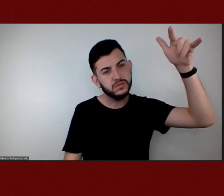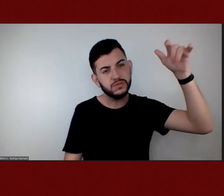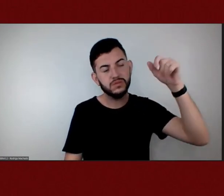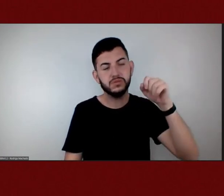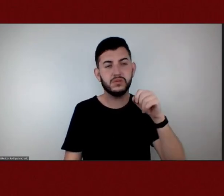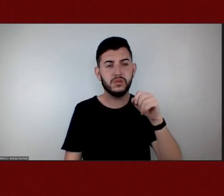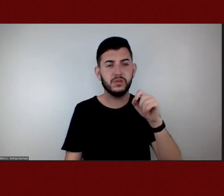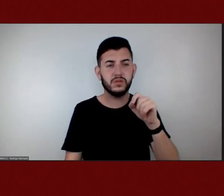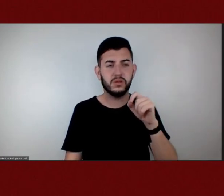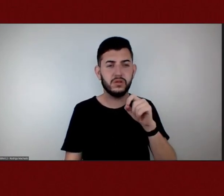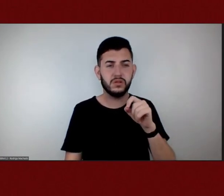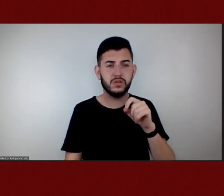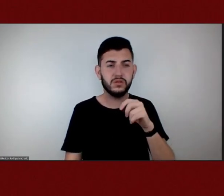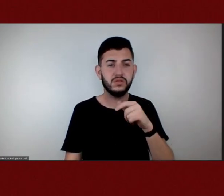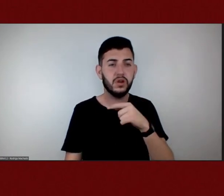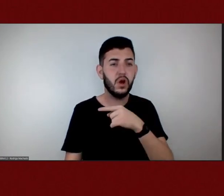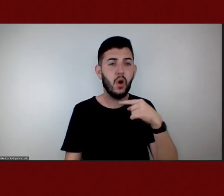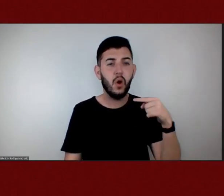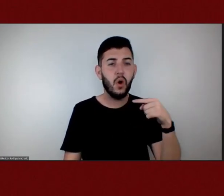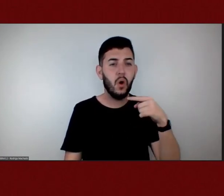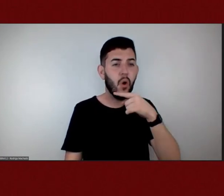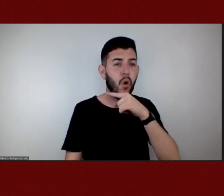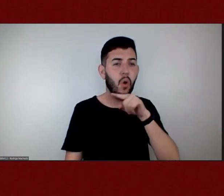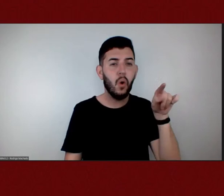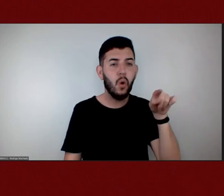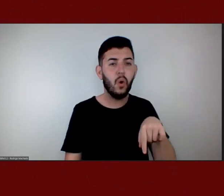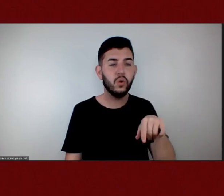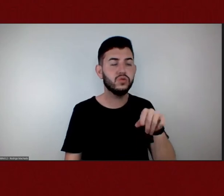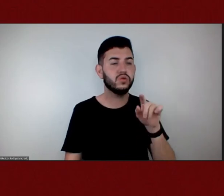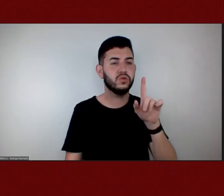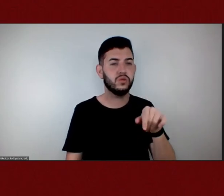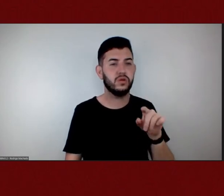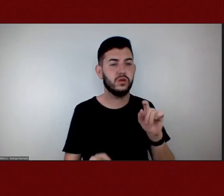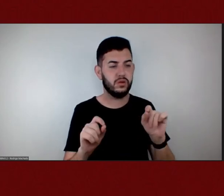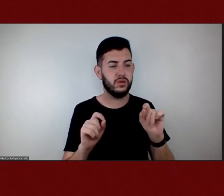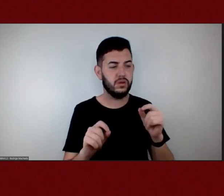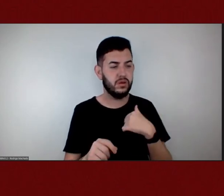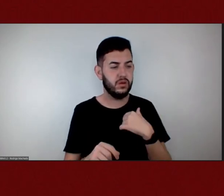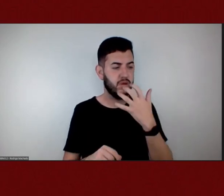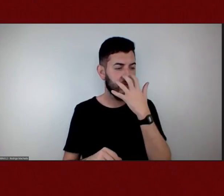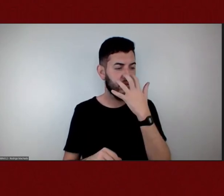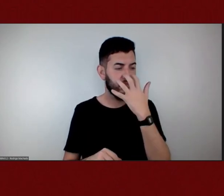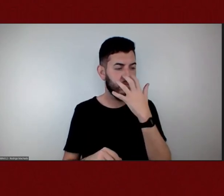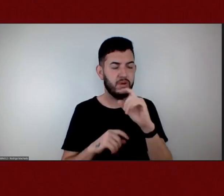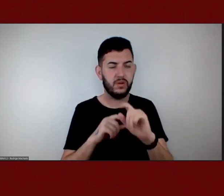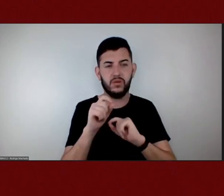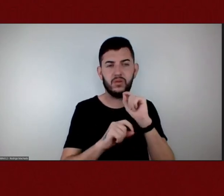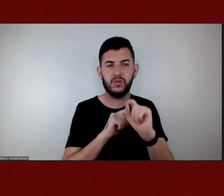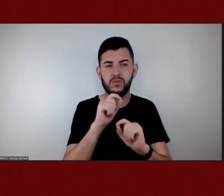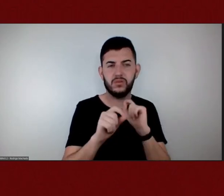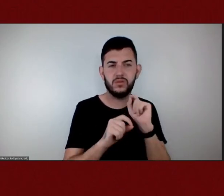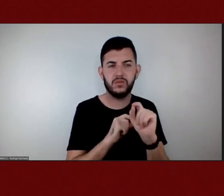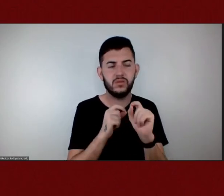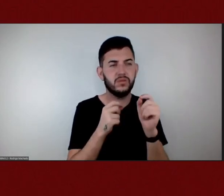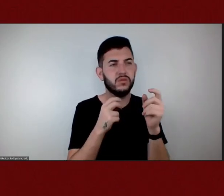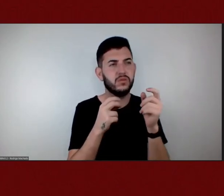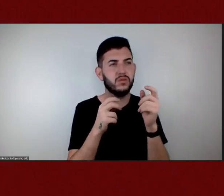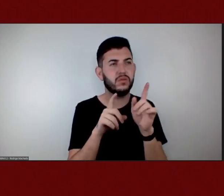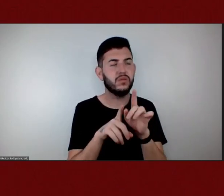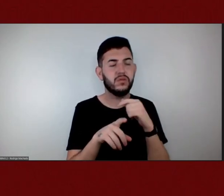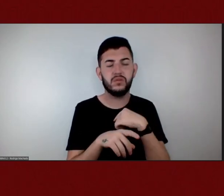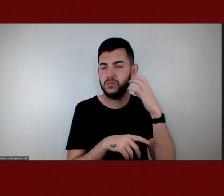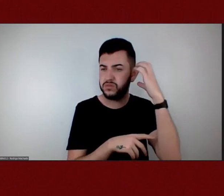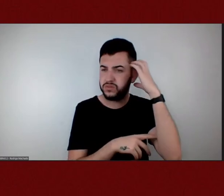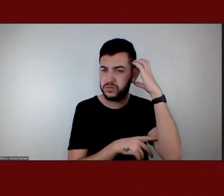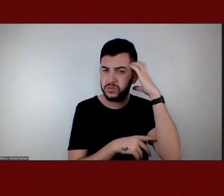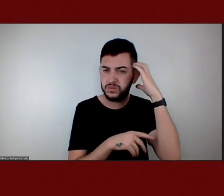somente 8 anos quando eu vi que eu estava colado no rádio vendo os rostos tensos dos meus pais e ver como